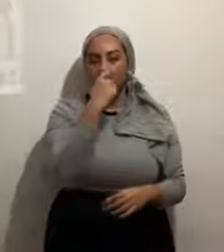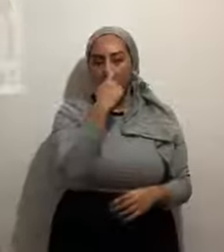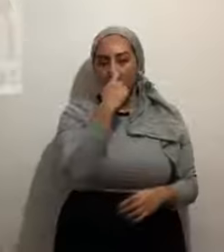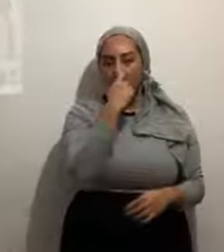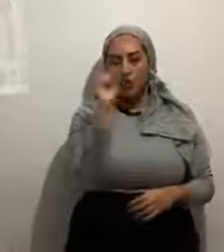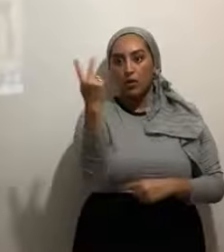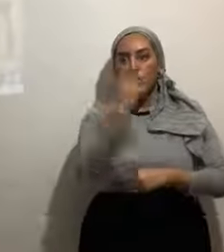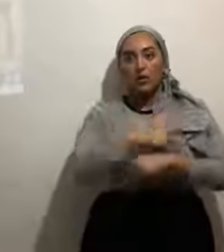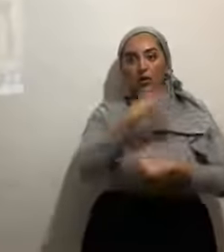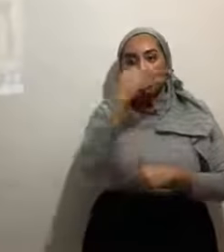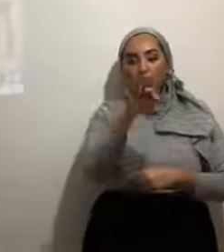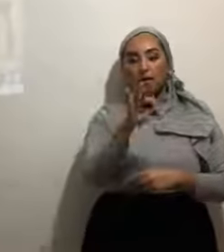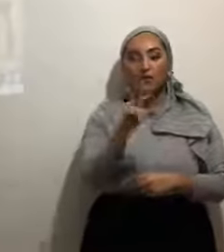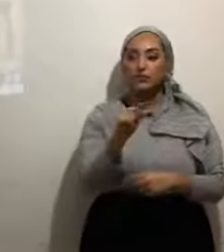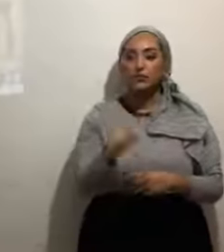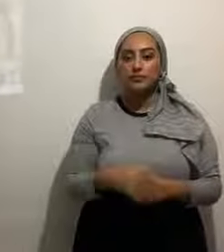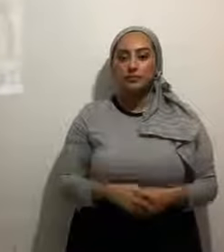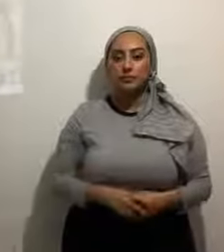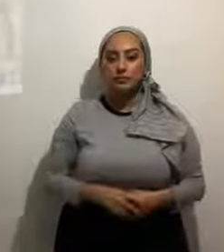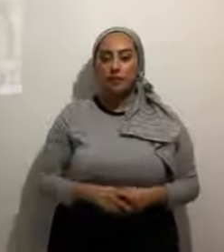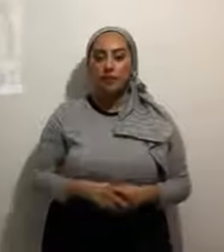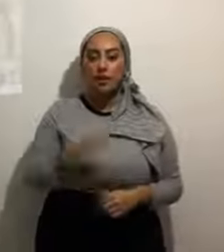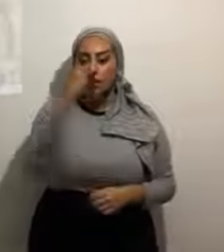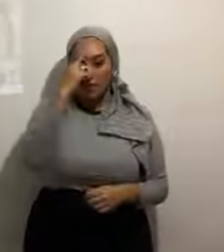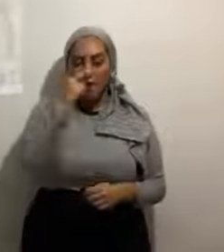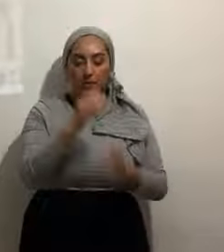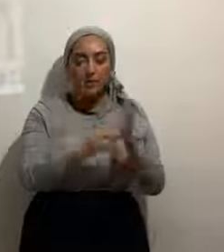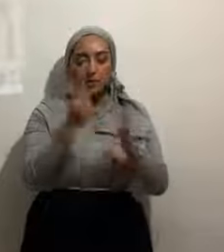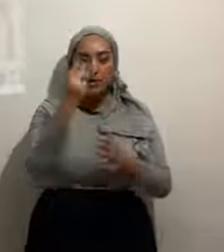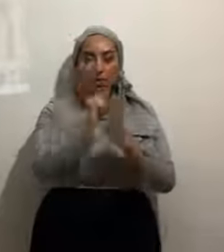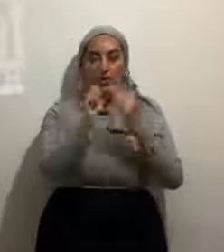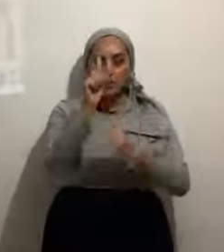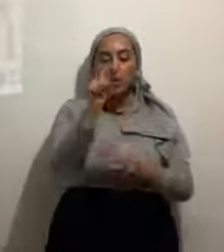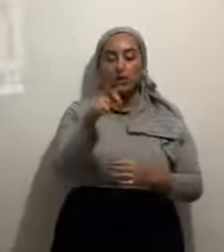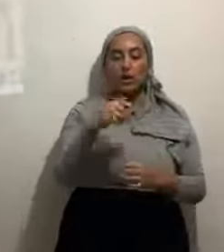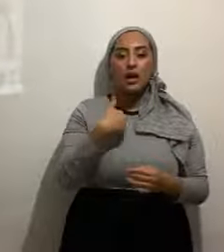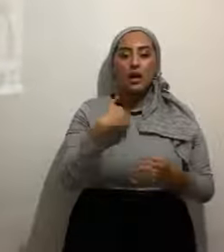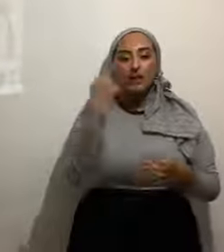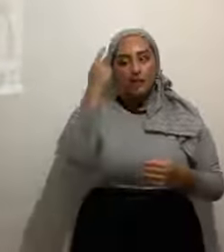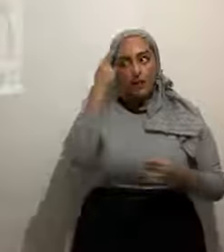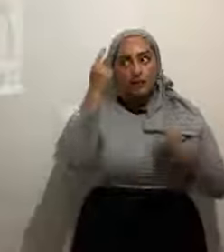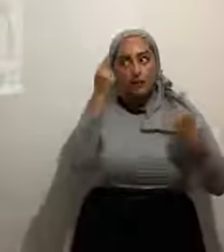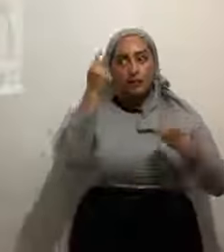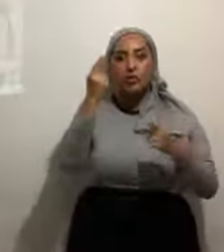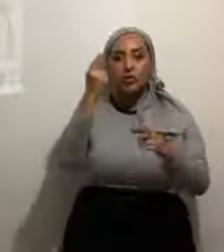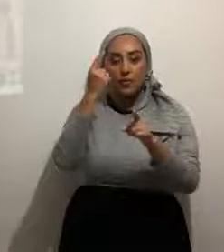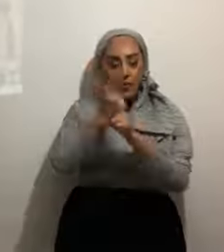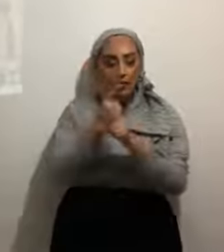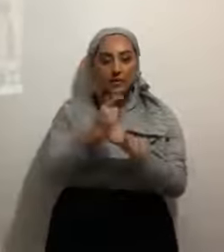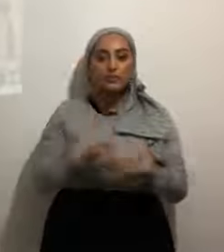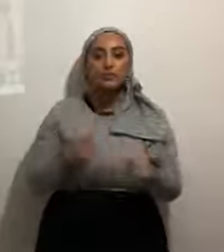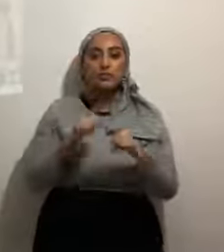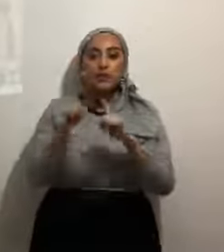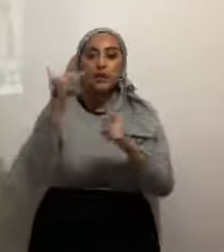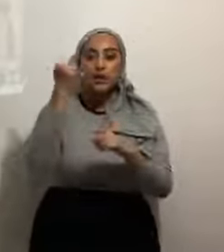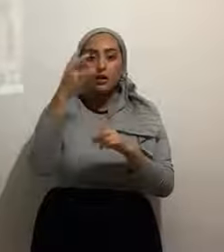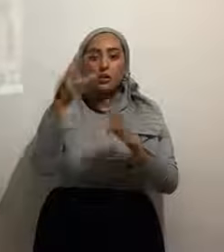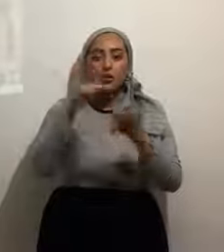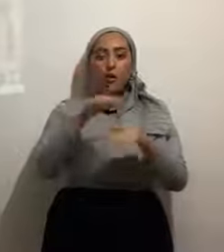lógica, ¿sí? En Romanos 12:1 dice que tenemos que tener un curso culto racional, pero murió el miércoles. Ahorita lo